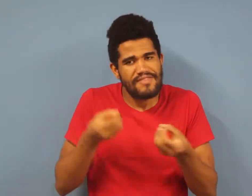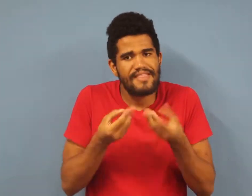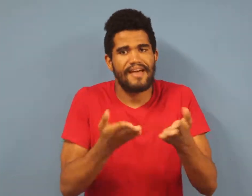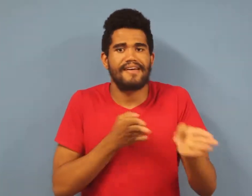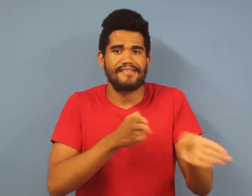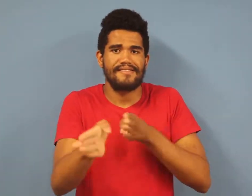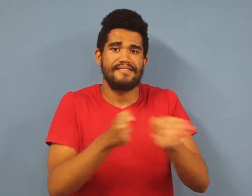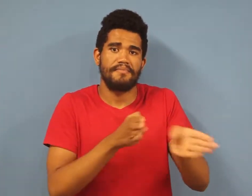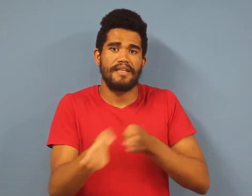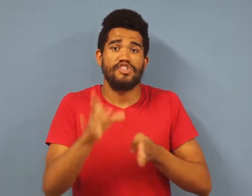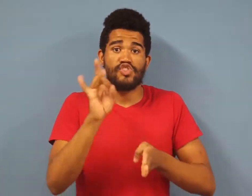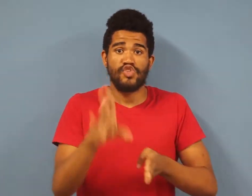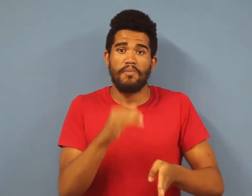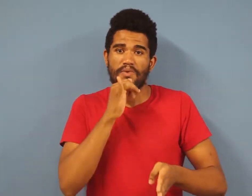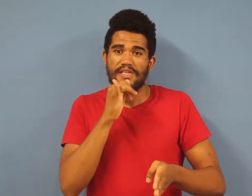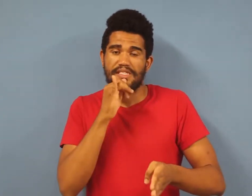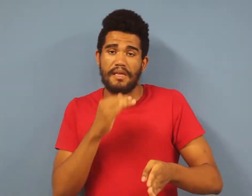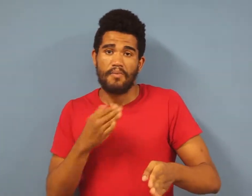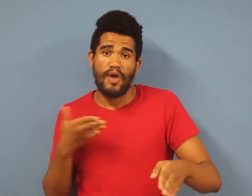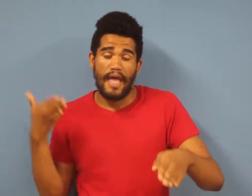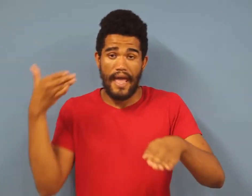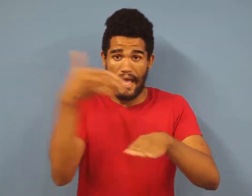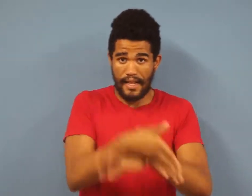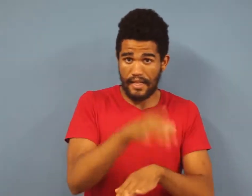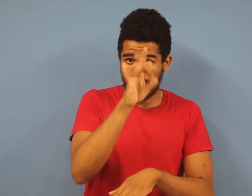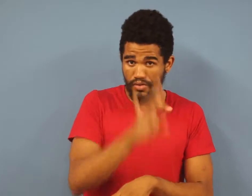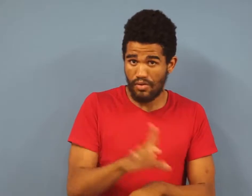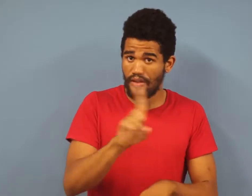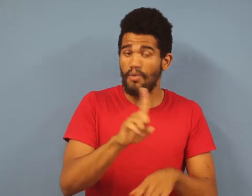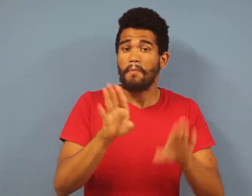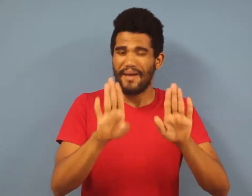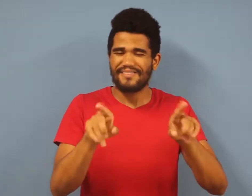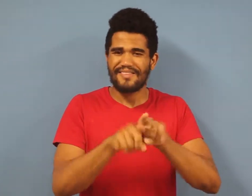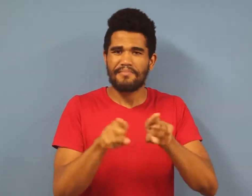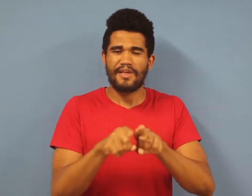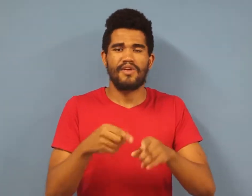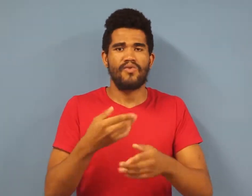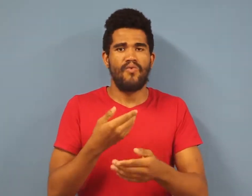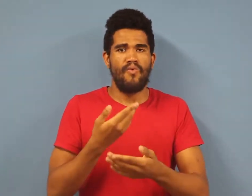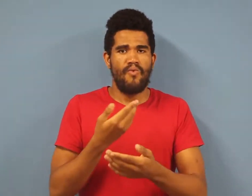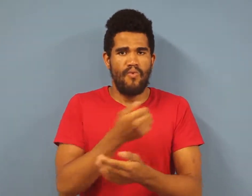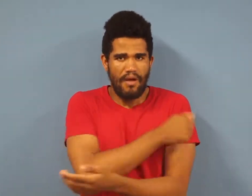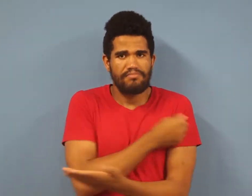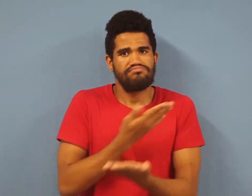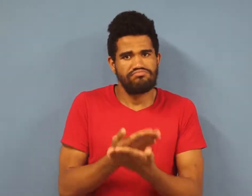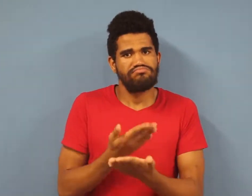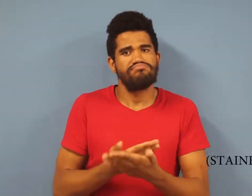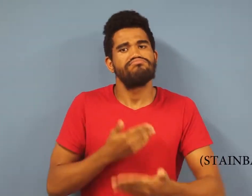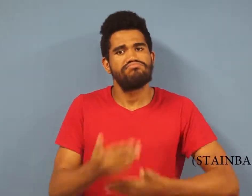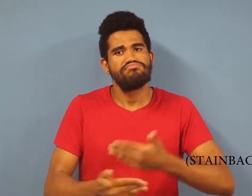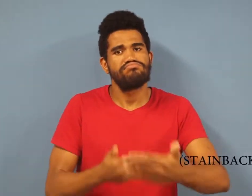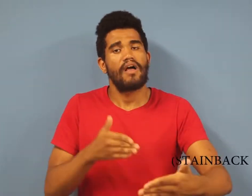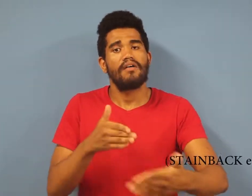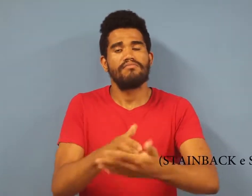não só o acesso de qualquer estudante, mas a permanência e conclusão dos estudos com êxito. STA e